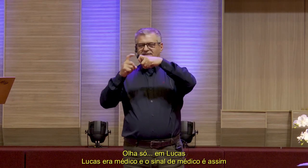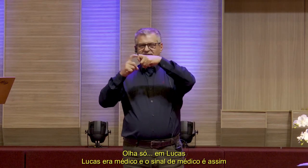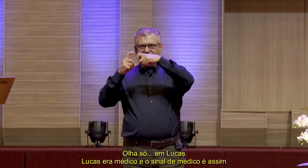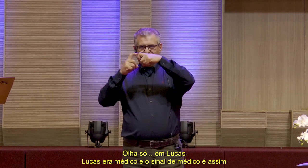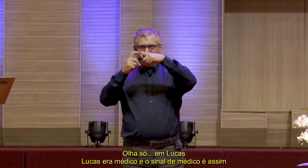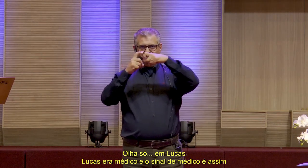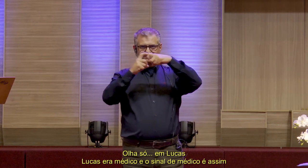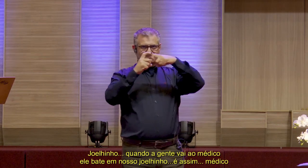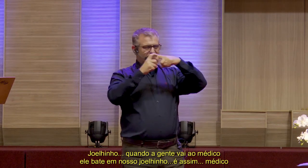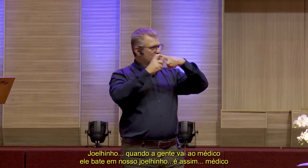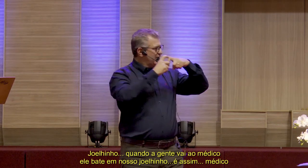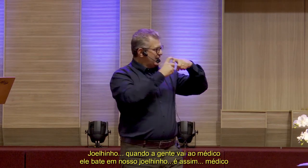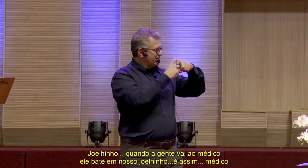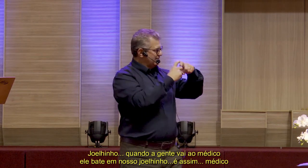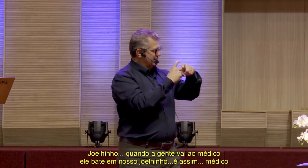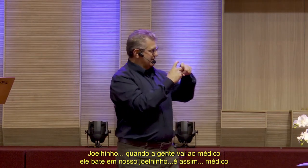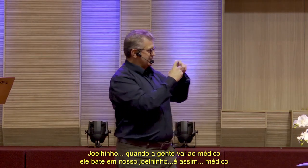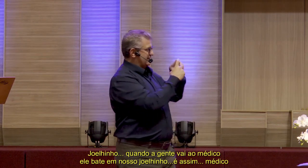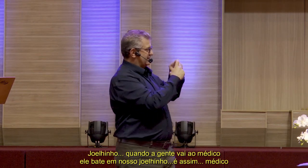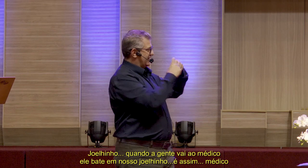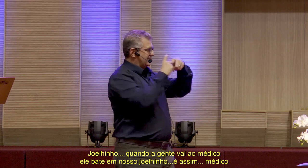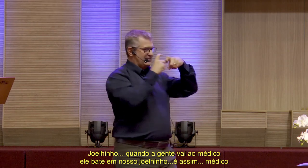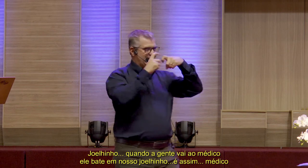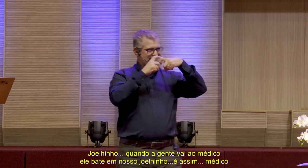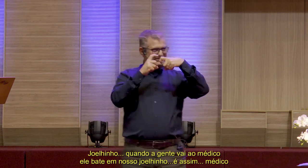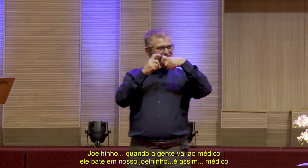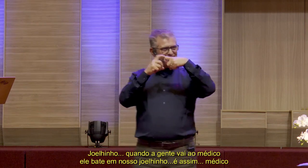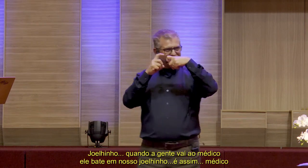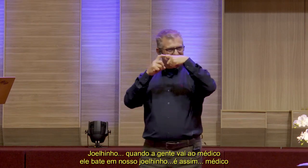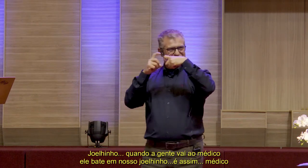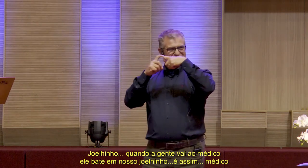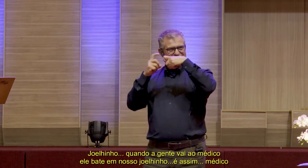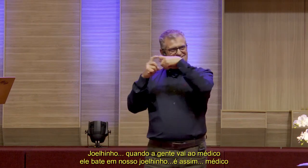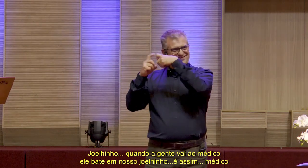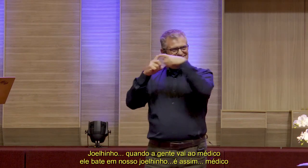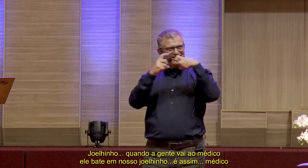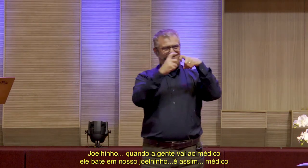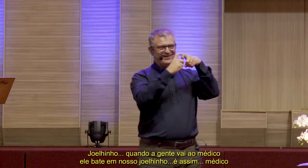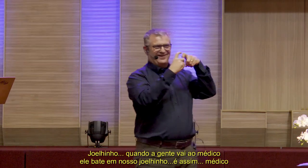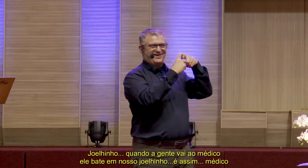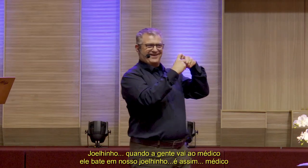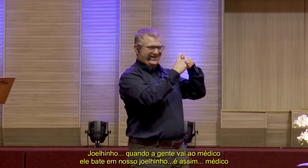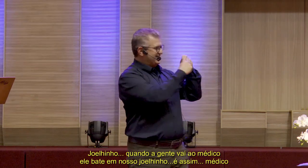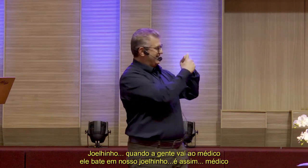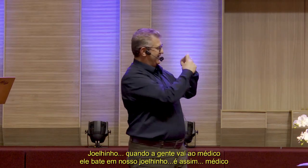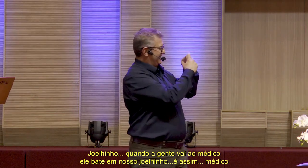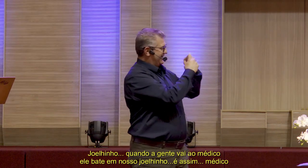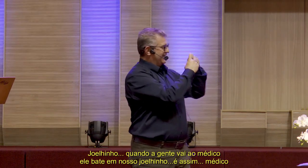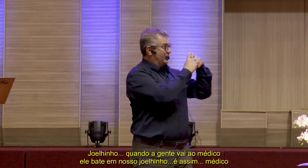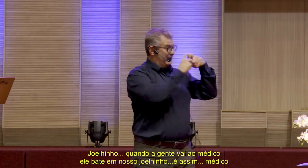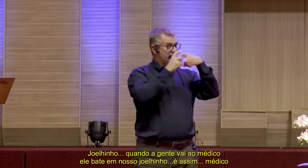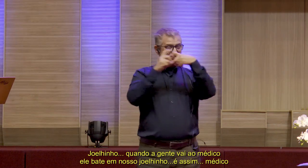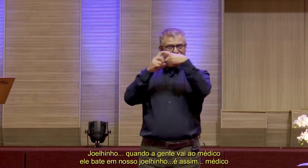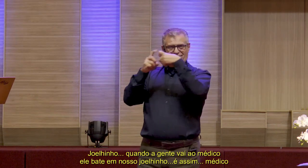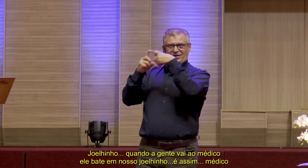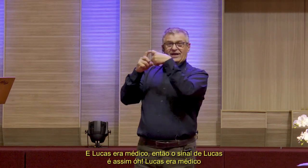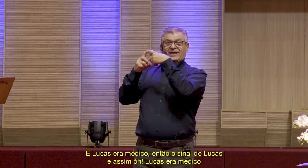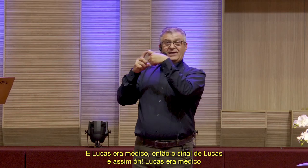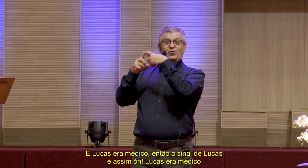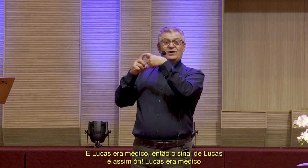ó, joelhinho, quando a gente senta no médico e bate, ele não bate no nosso joelhinho? Ó, é assim, médico. E Lucas